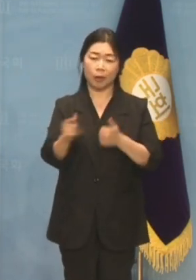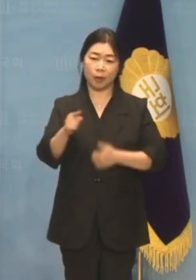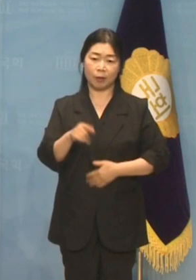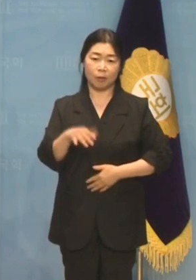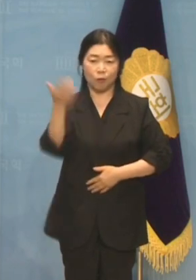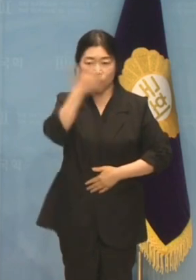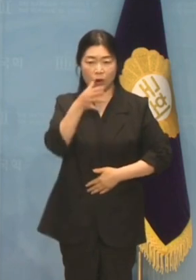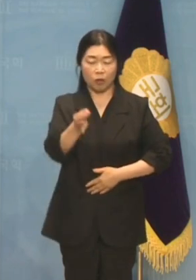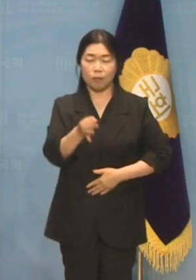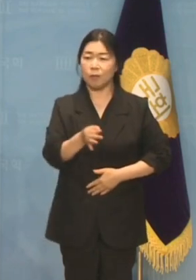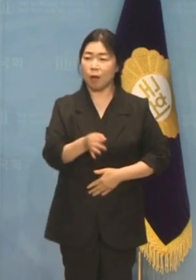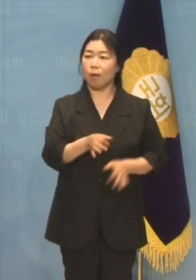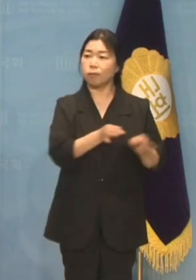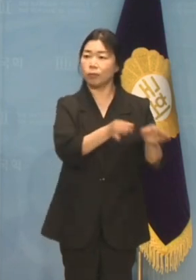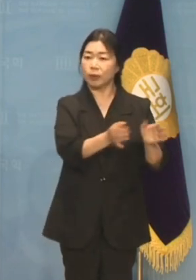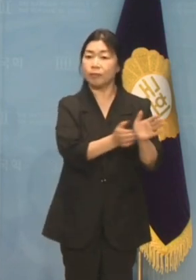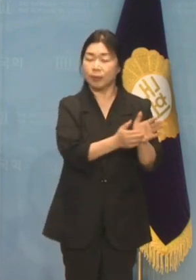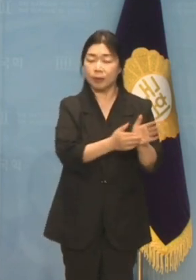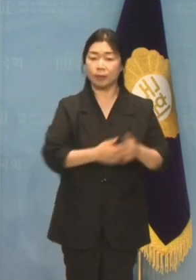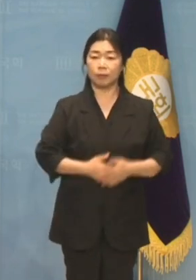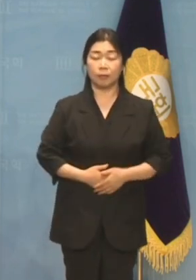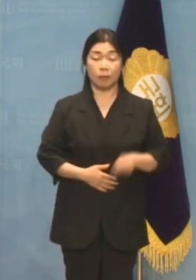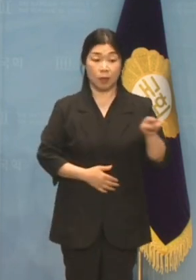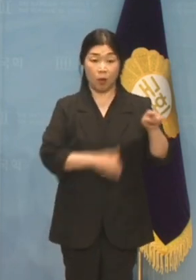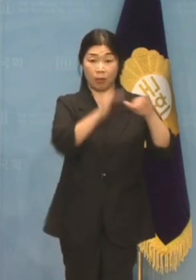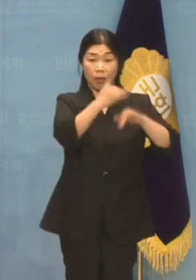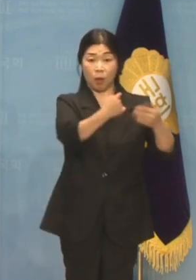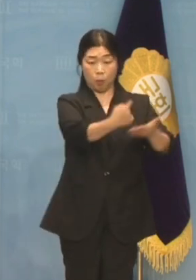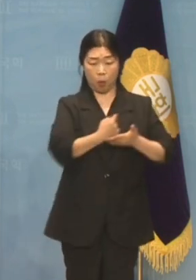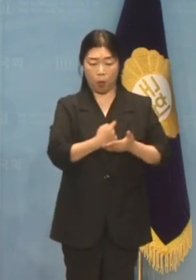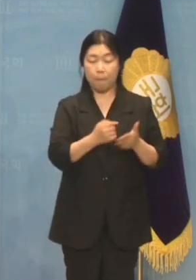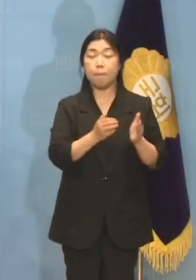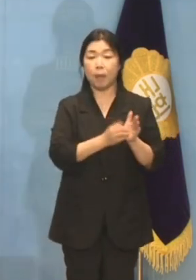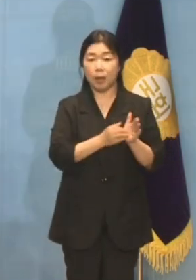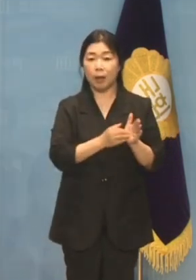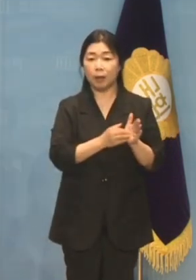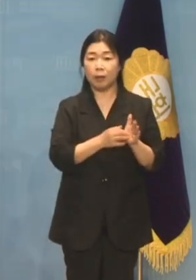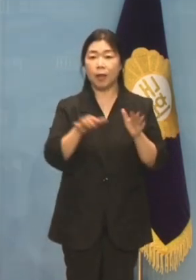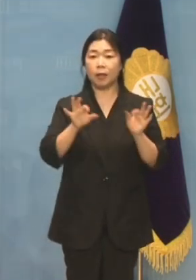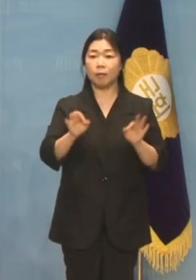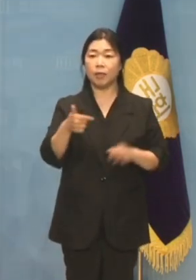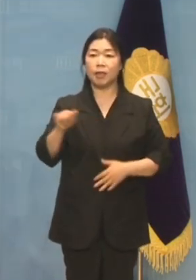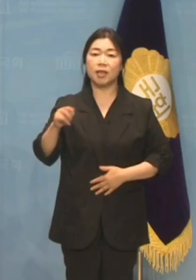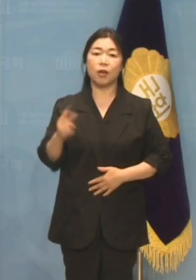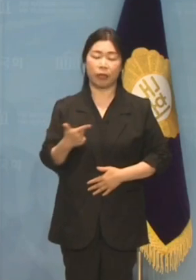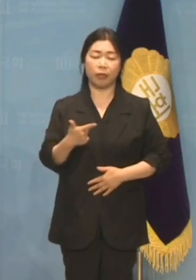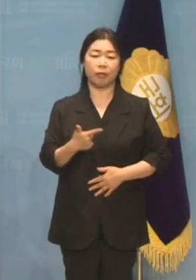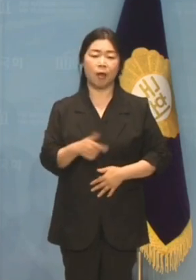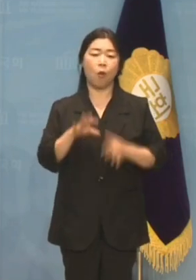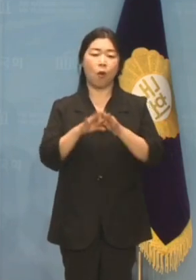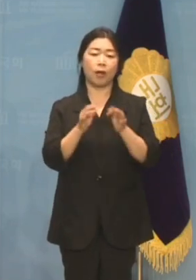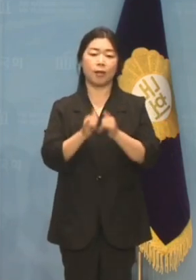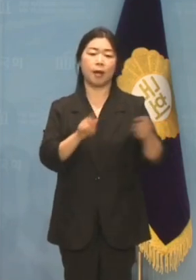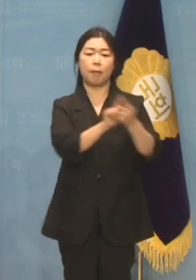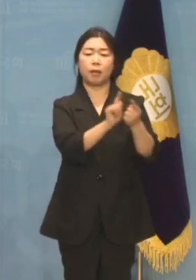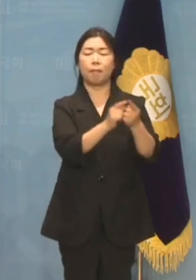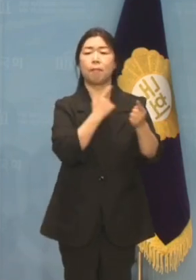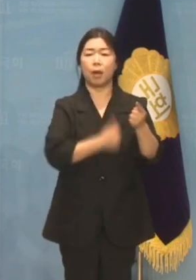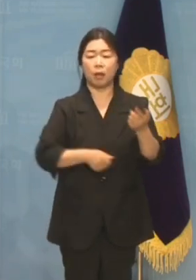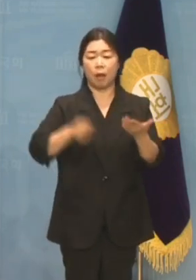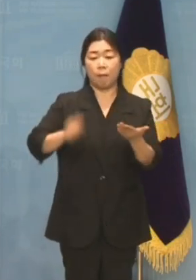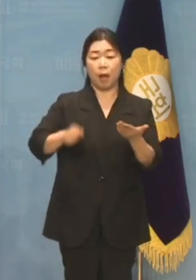보고받고 김기현 의원실 보좌관이 관련자들을 만났다는 정황이 판결문에 다 드러나